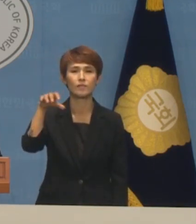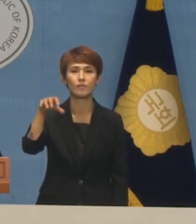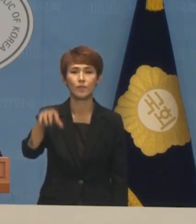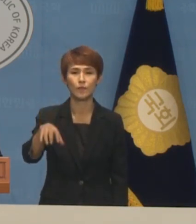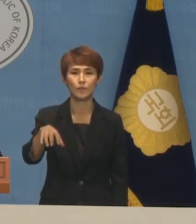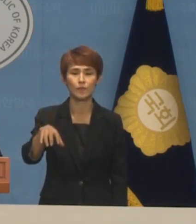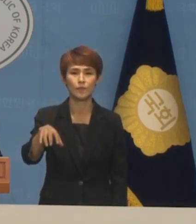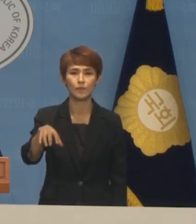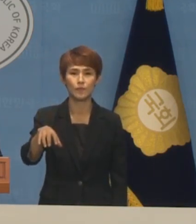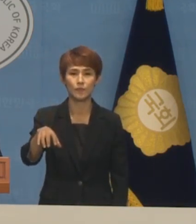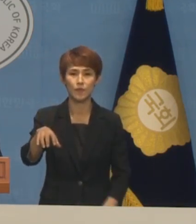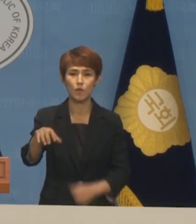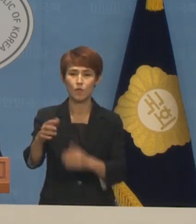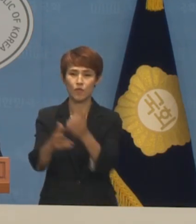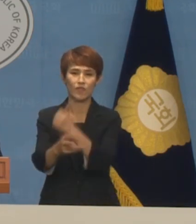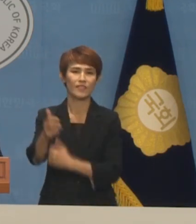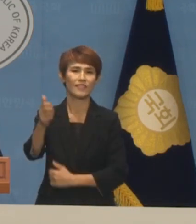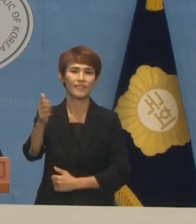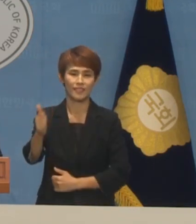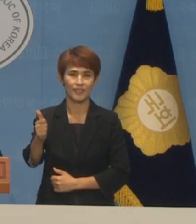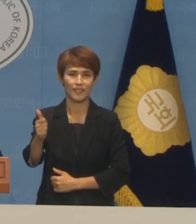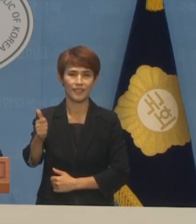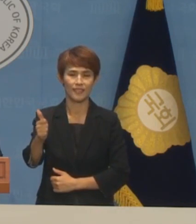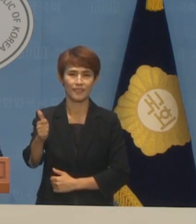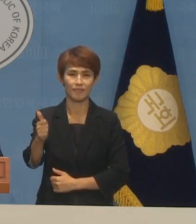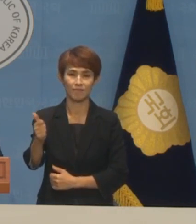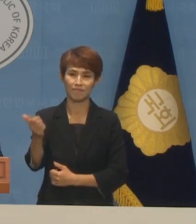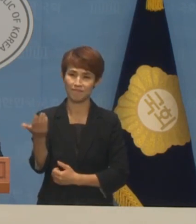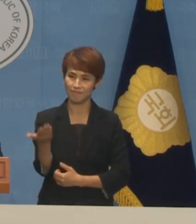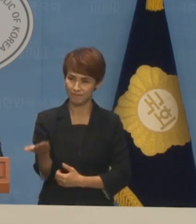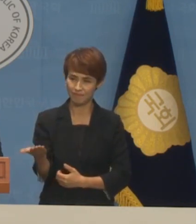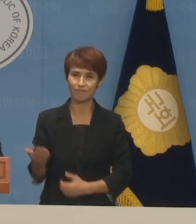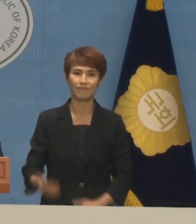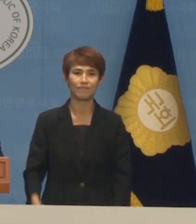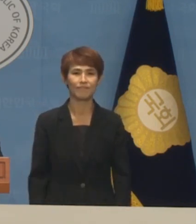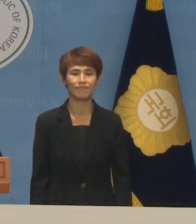포항북 지역 위원장 오준기 위원장님 참석해 주셨습니다.